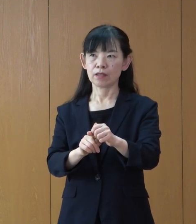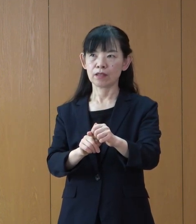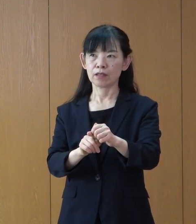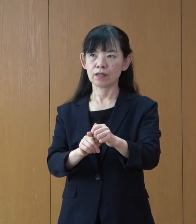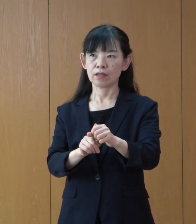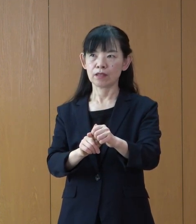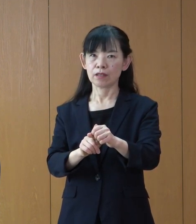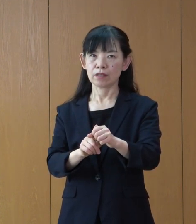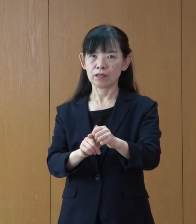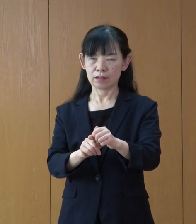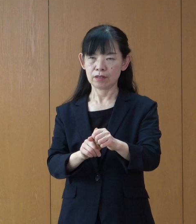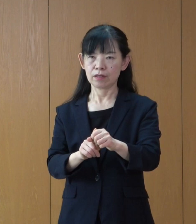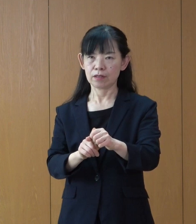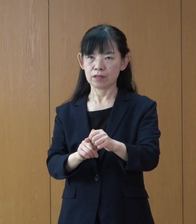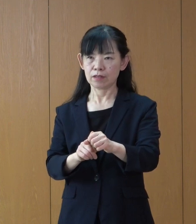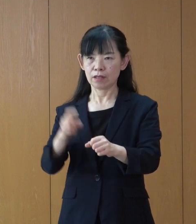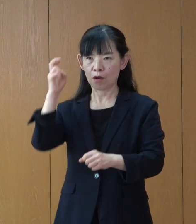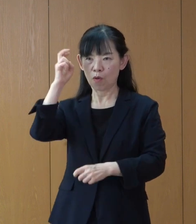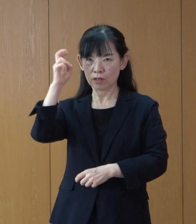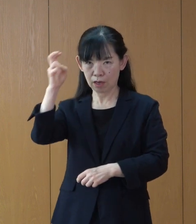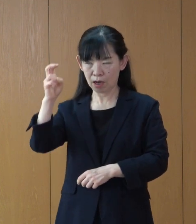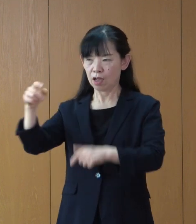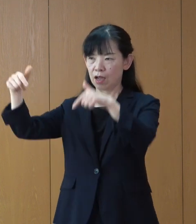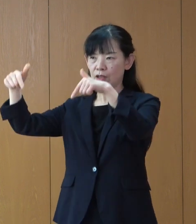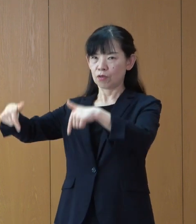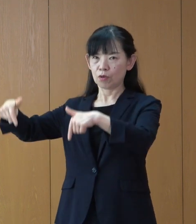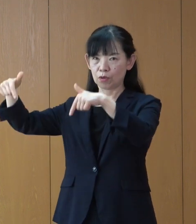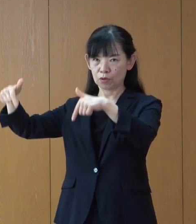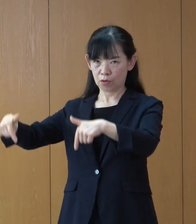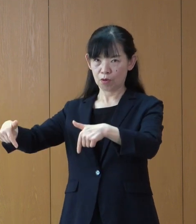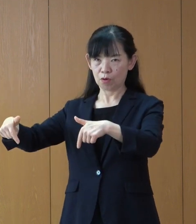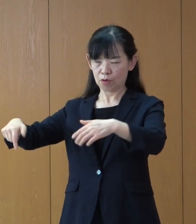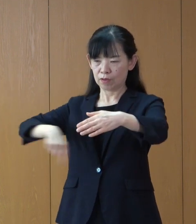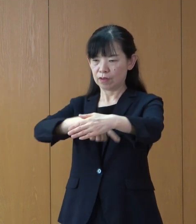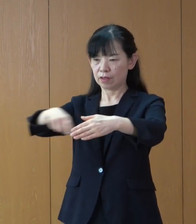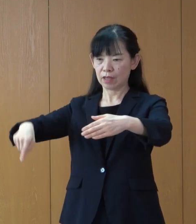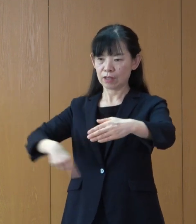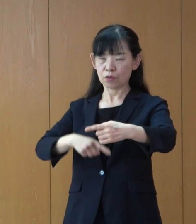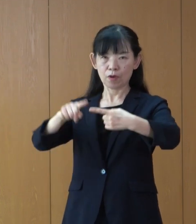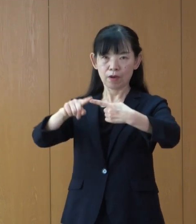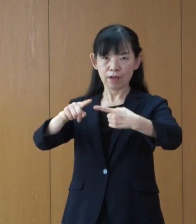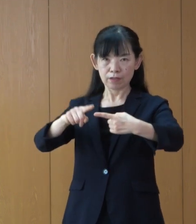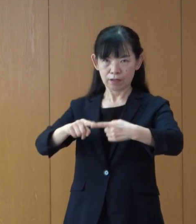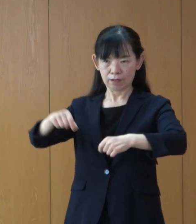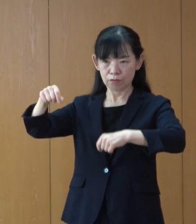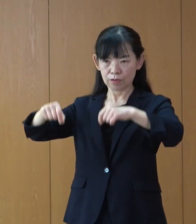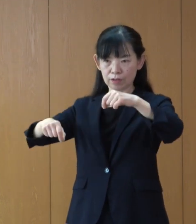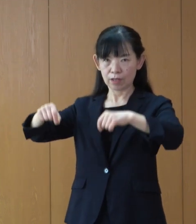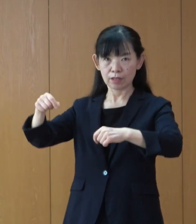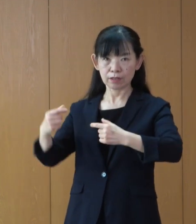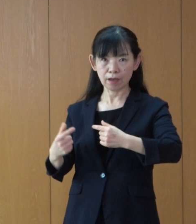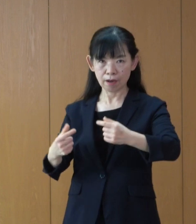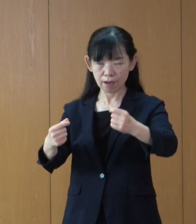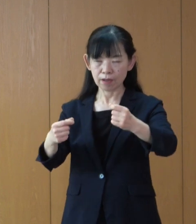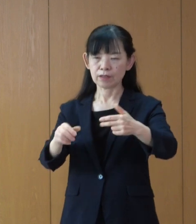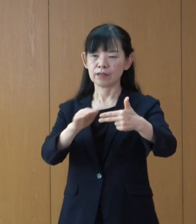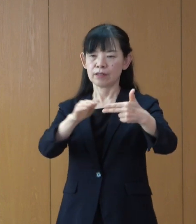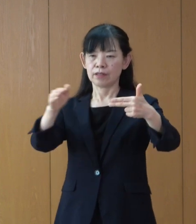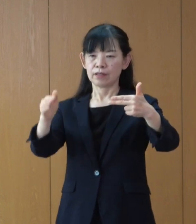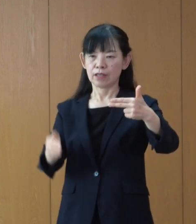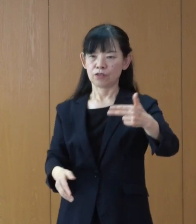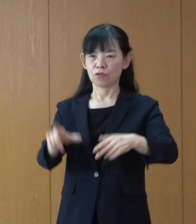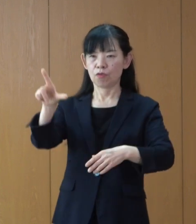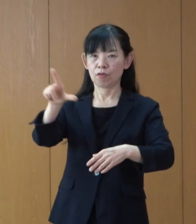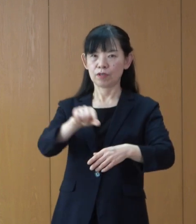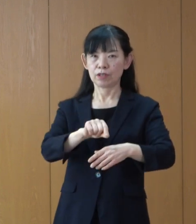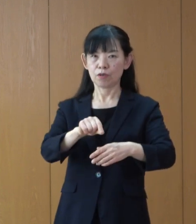交流圏域が同じである大阪や京都との整合性を図りながら施設の使用制限等